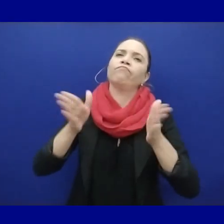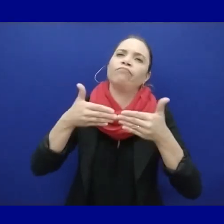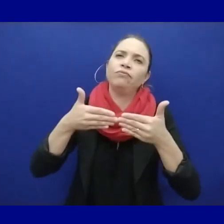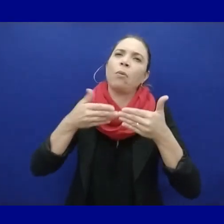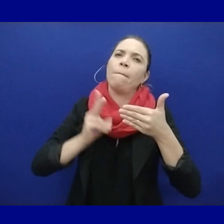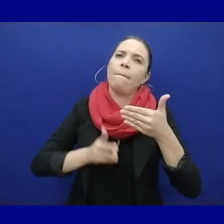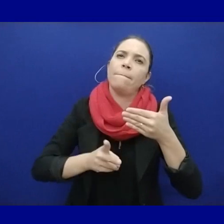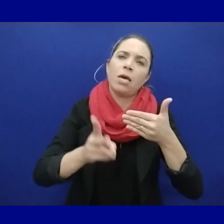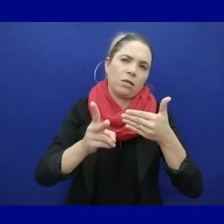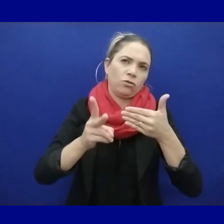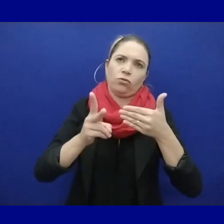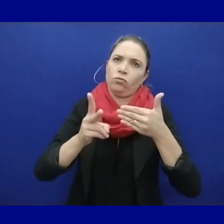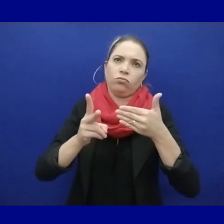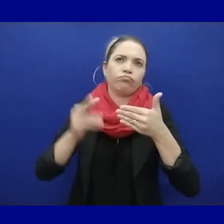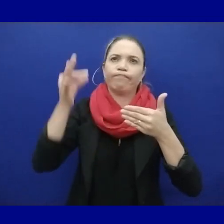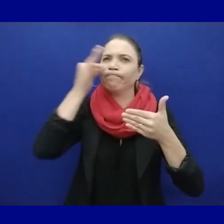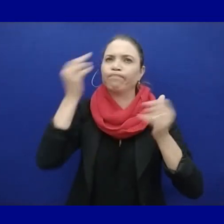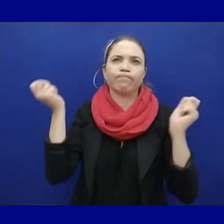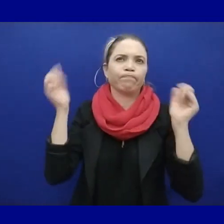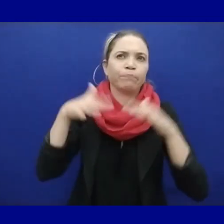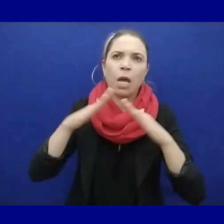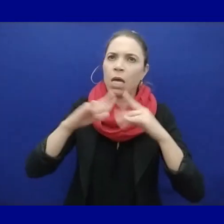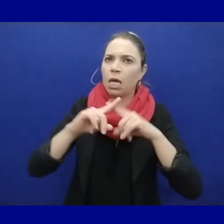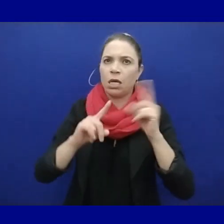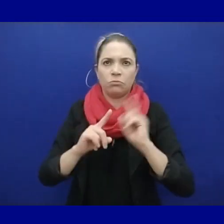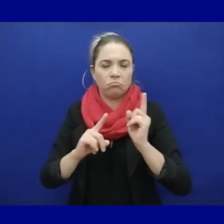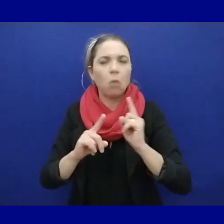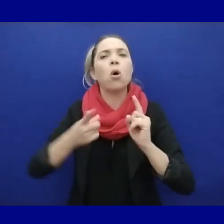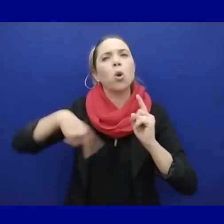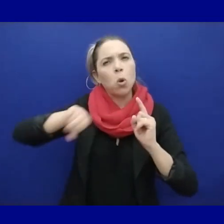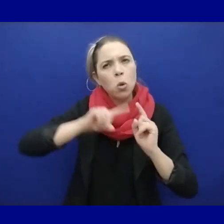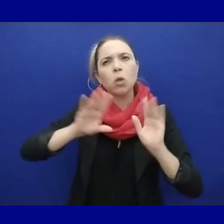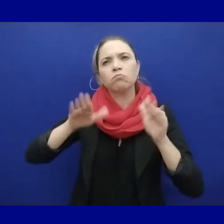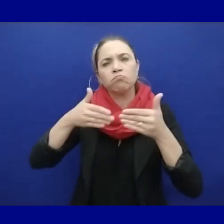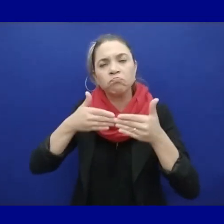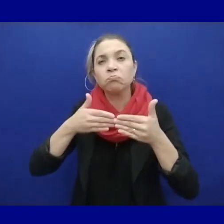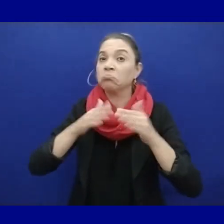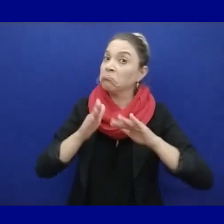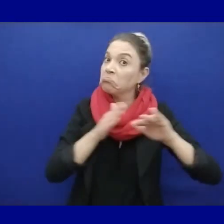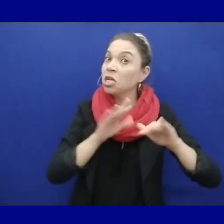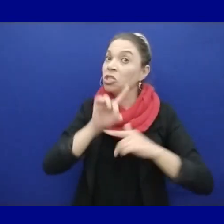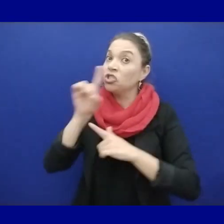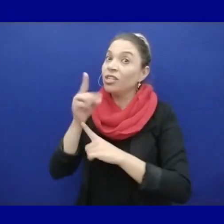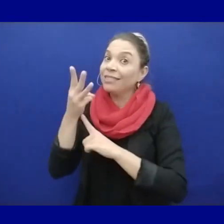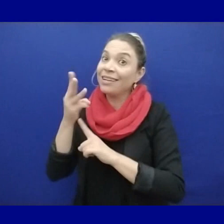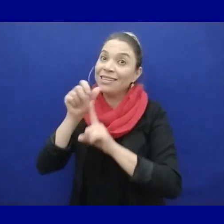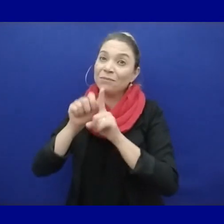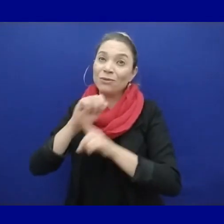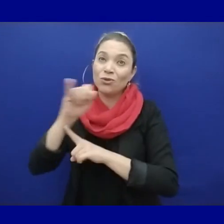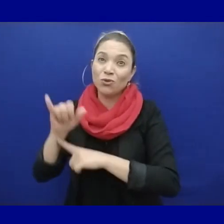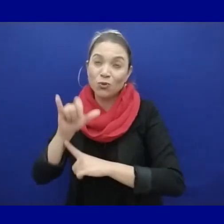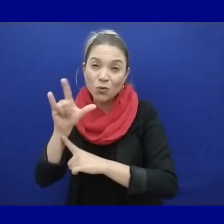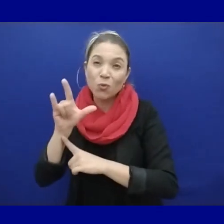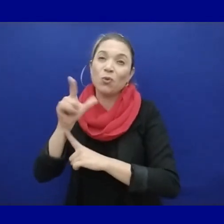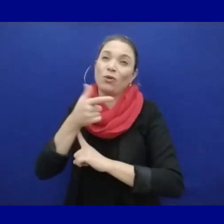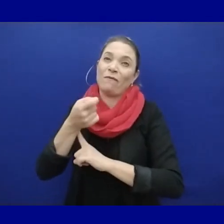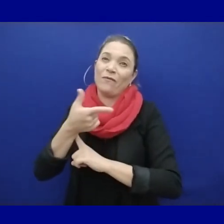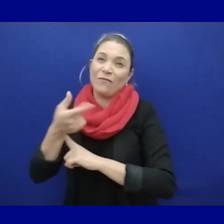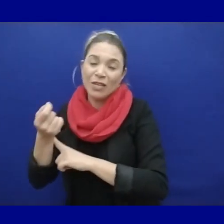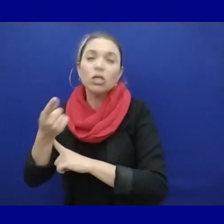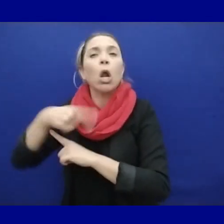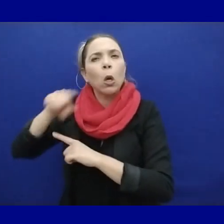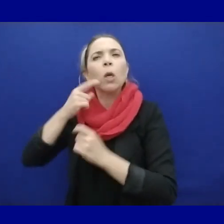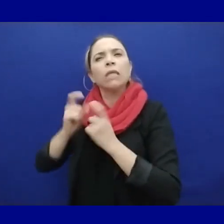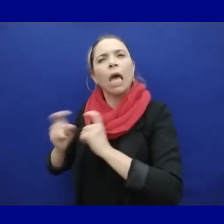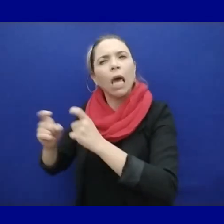nossas atividades presenciais, ficando reservado o dia 3 de julho de 2020 para